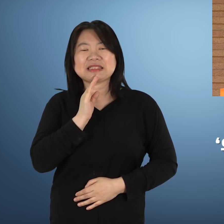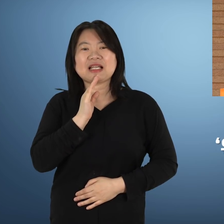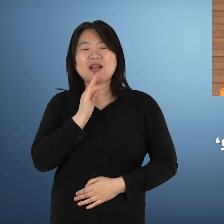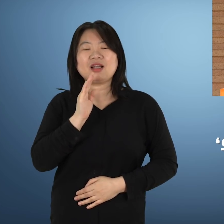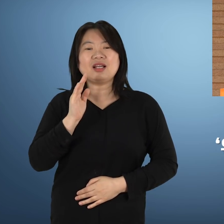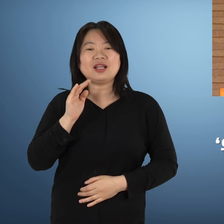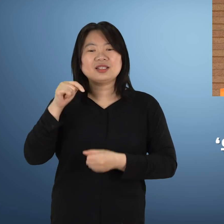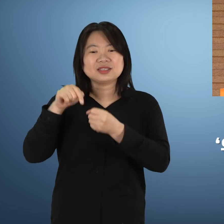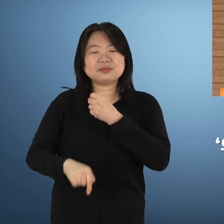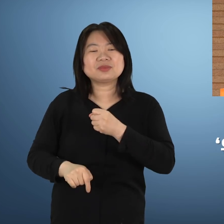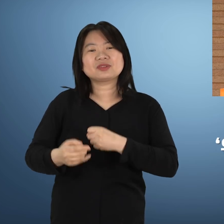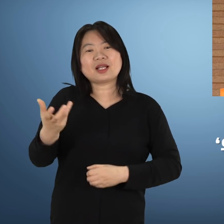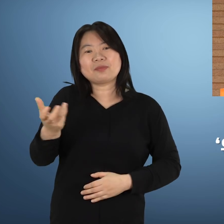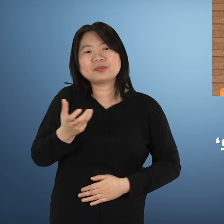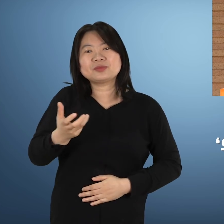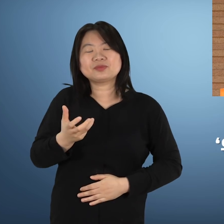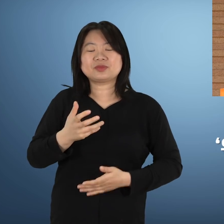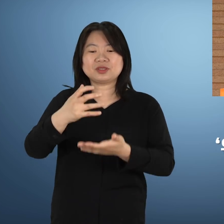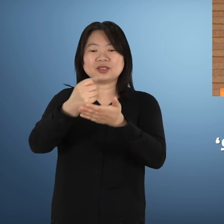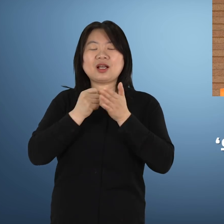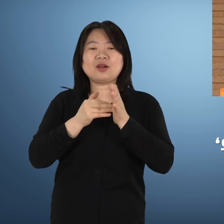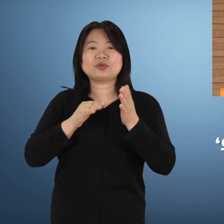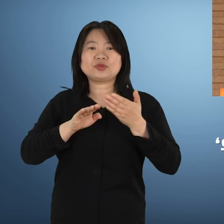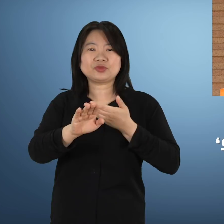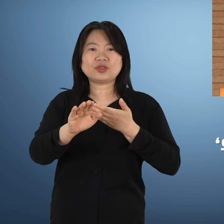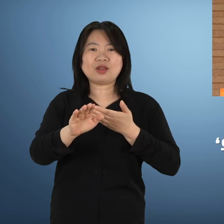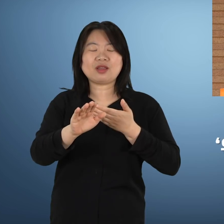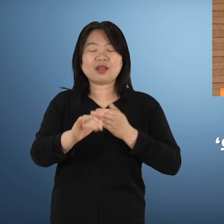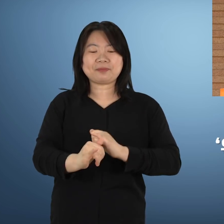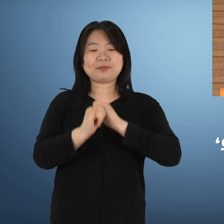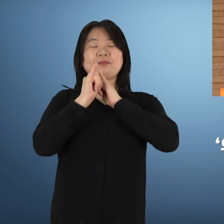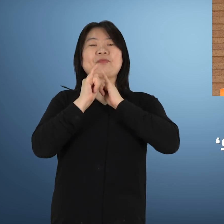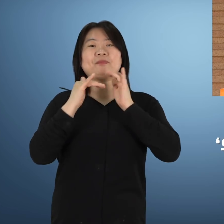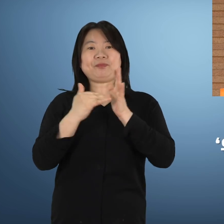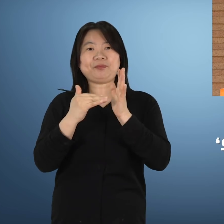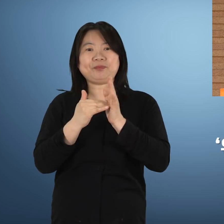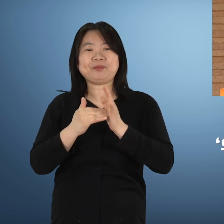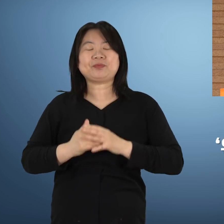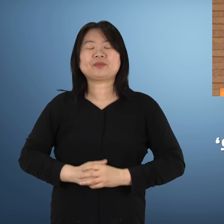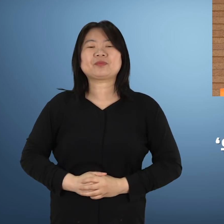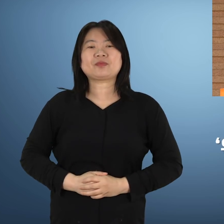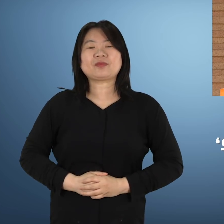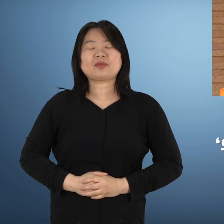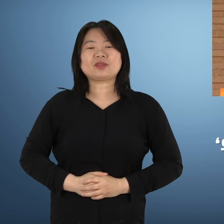고통을 감지하고 그런 자결을 하죠.